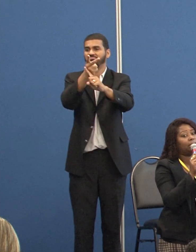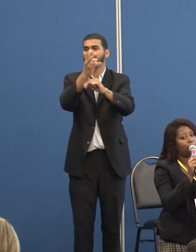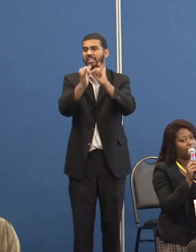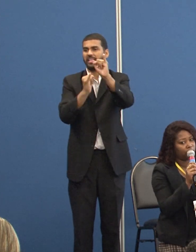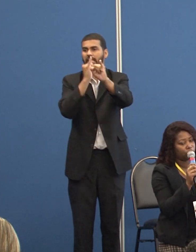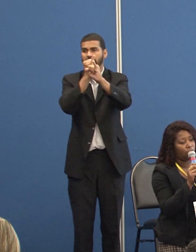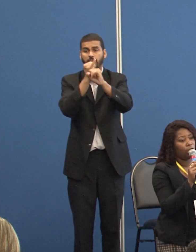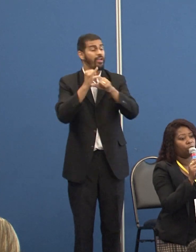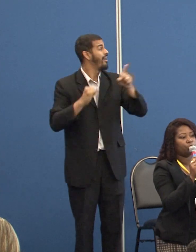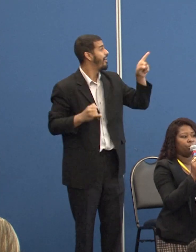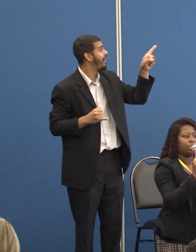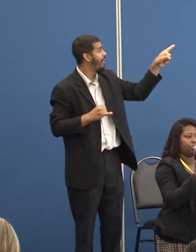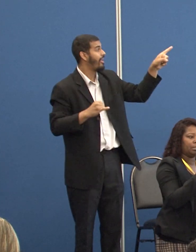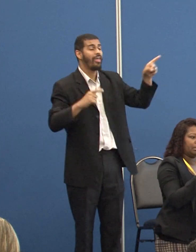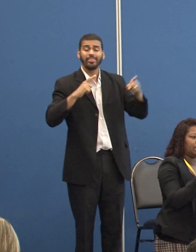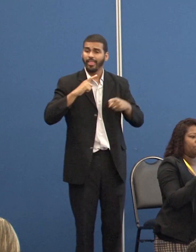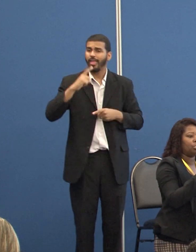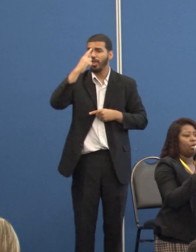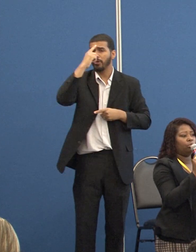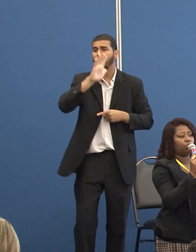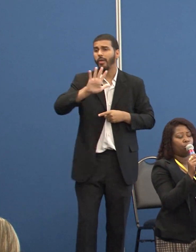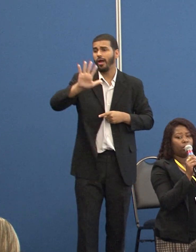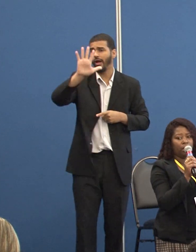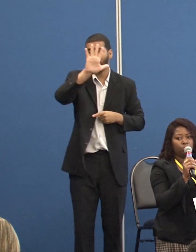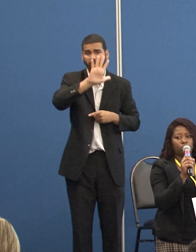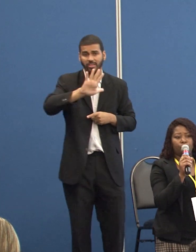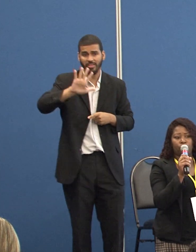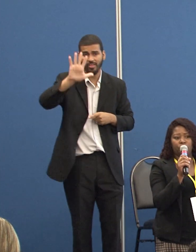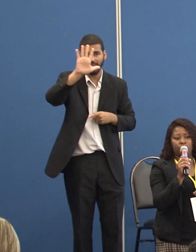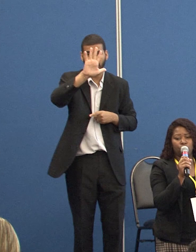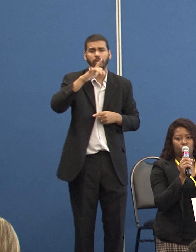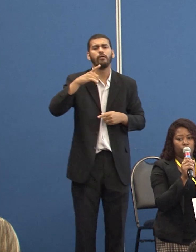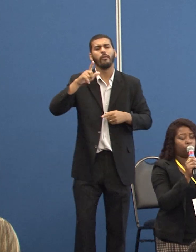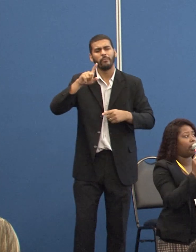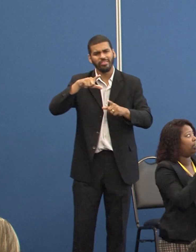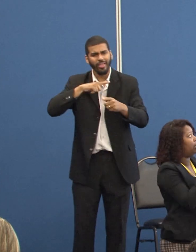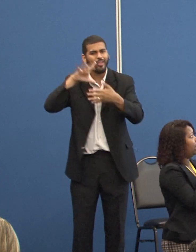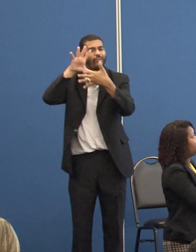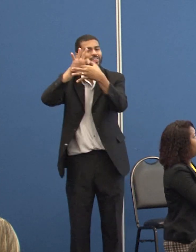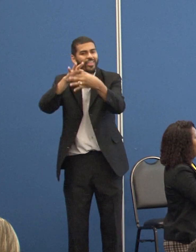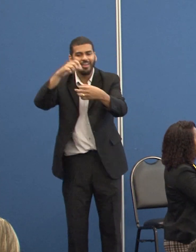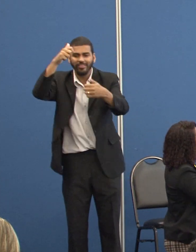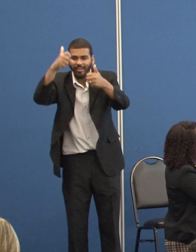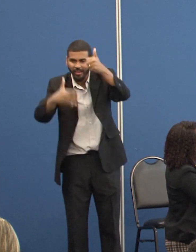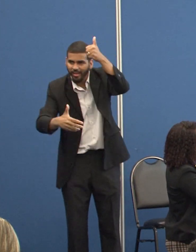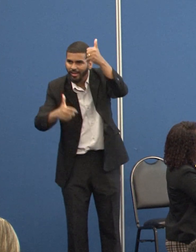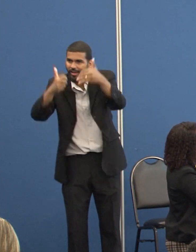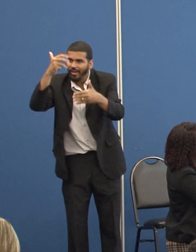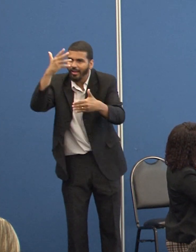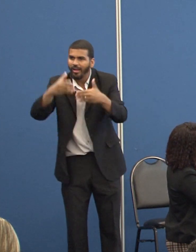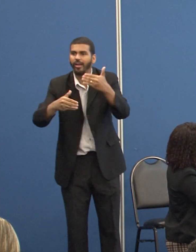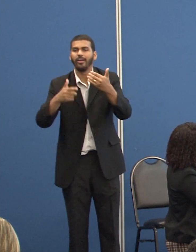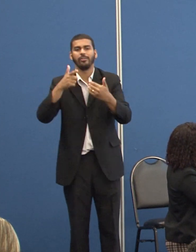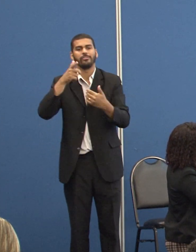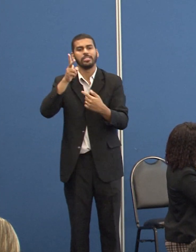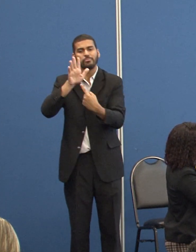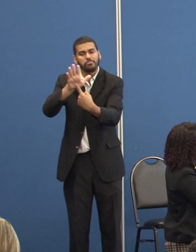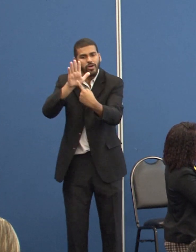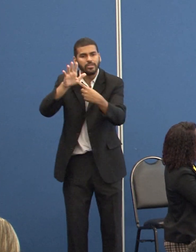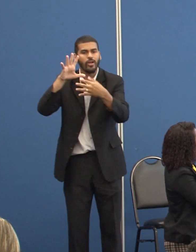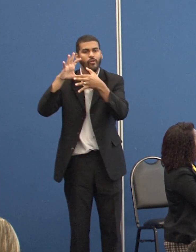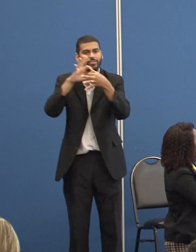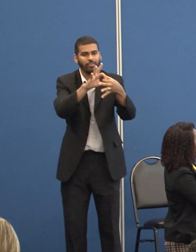apenas as imagens, nós contextualizamos, nós colocamos, nós produzimos de acordo com a realidade do nosso contexto.